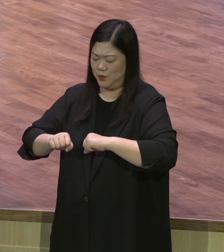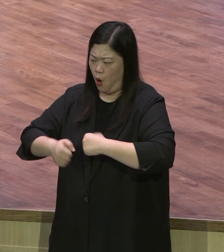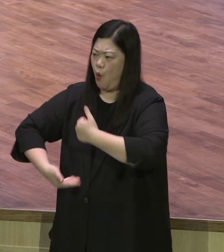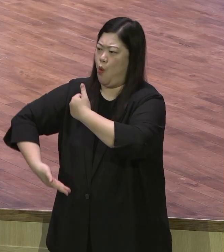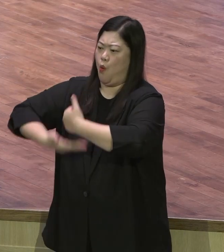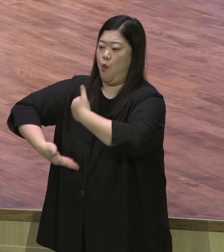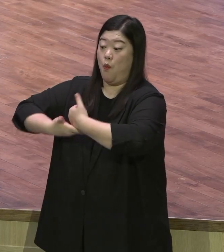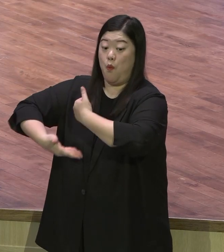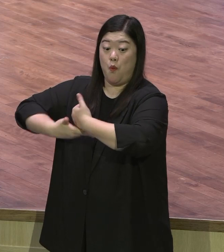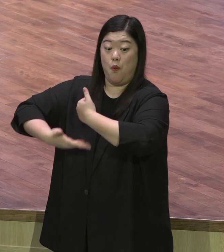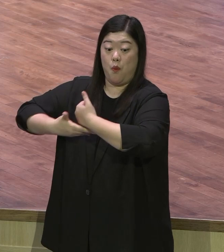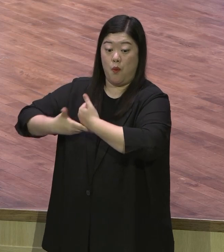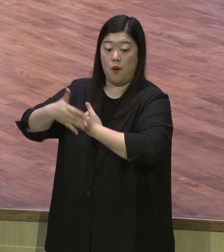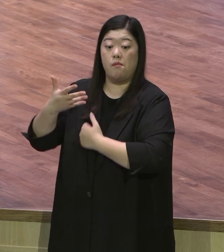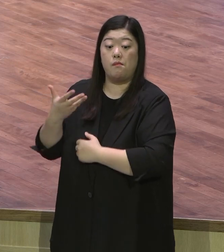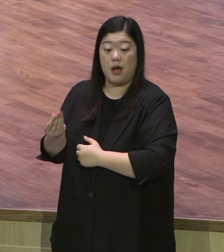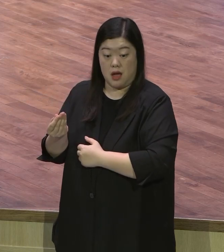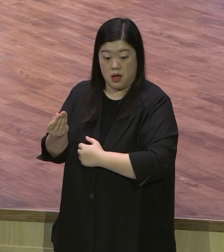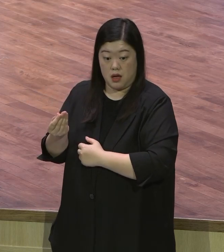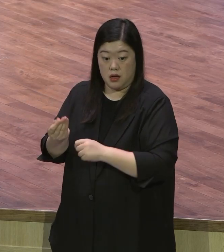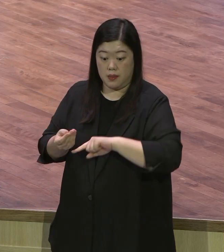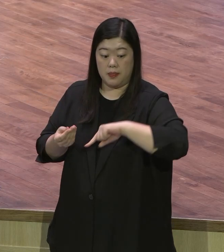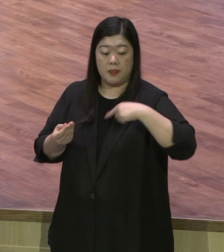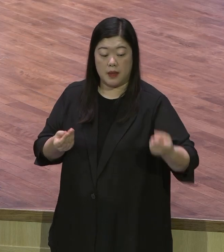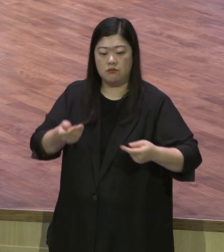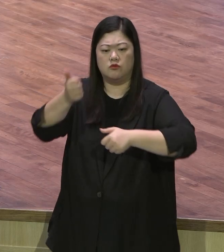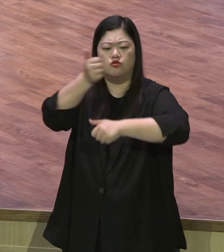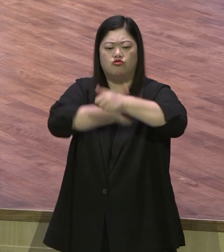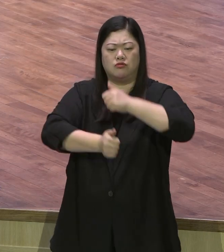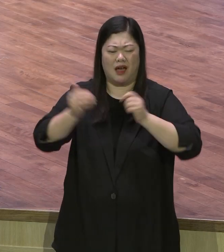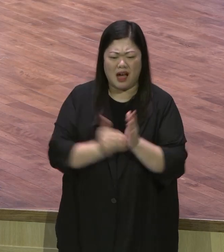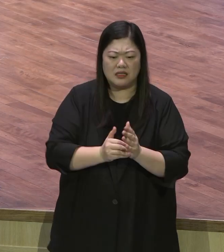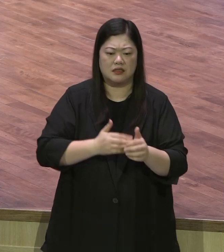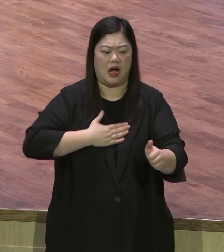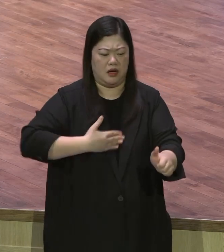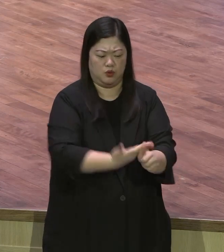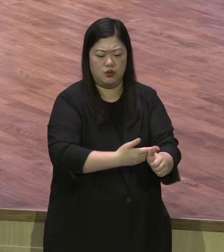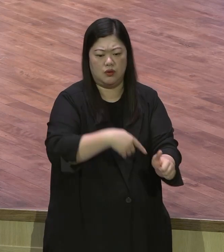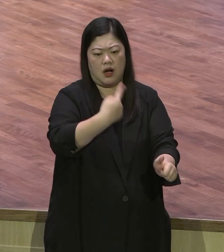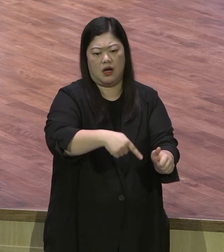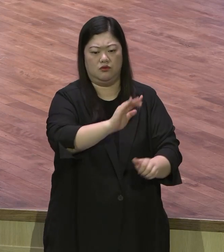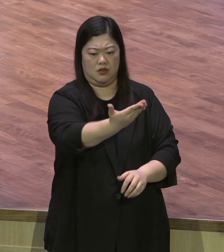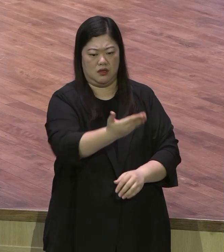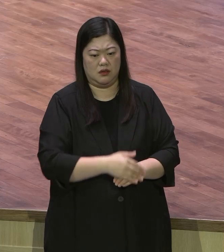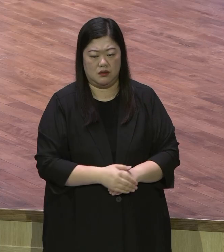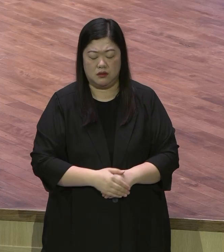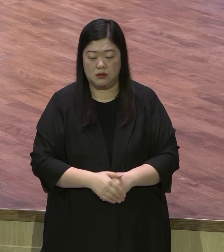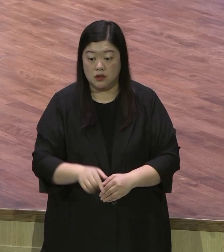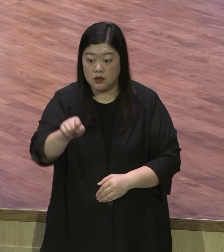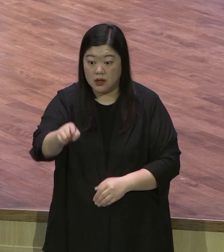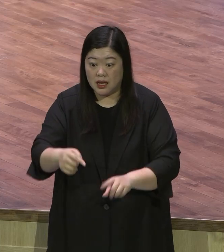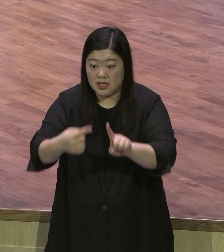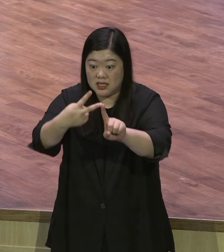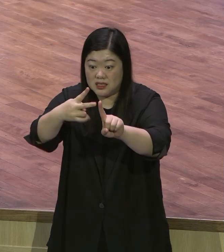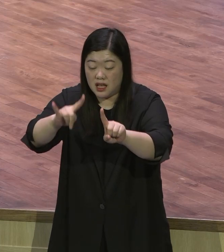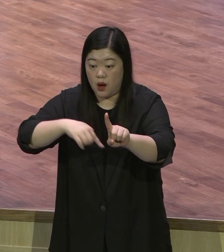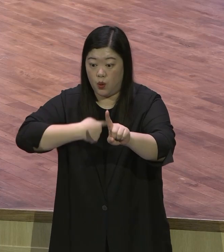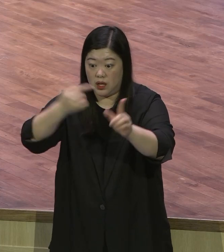이제 후대들에게 가르치는 것이 너무 중요하다는 사실을 모세가 강조하고 있어요.